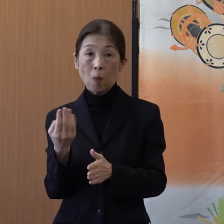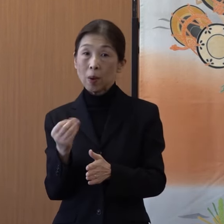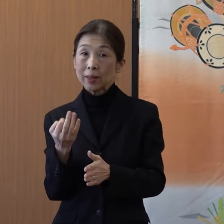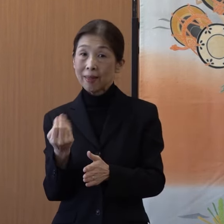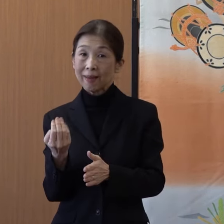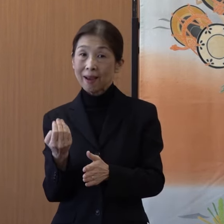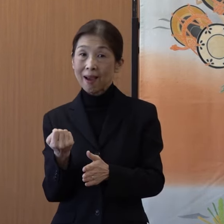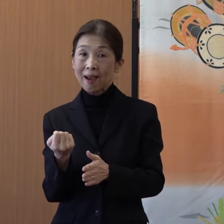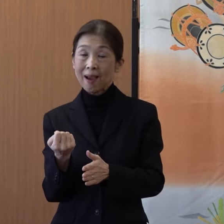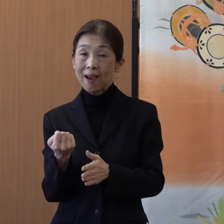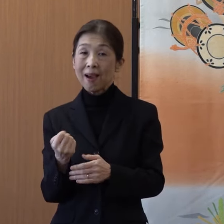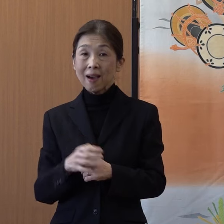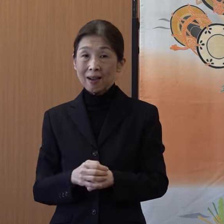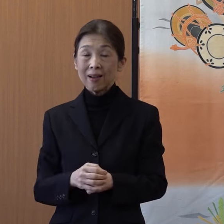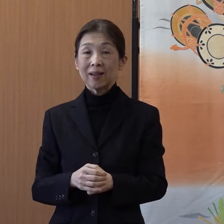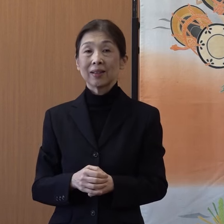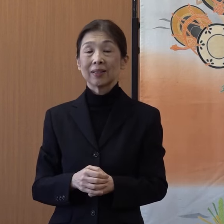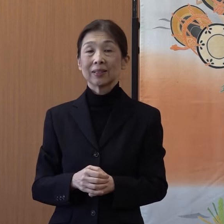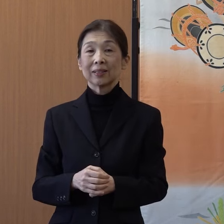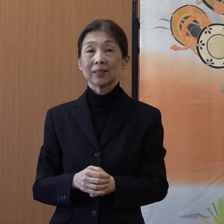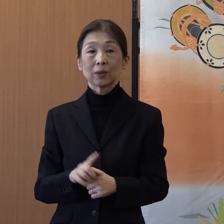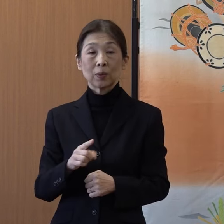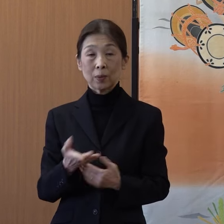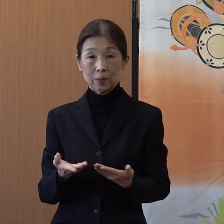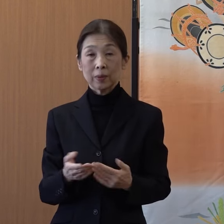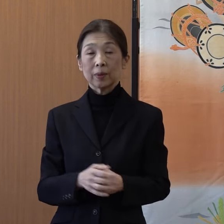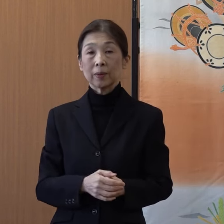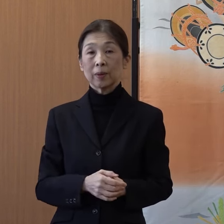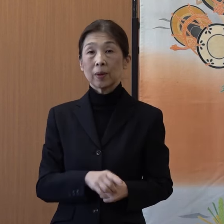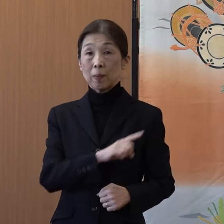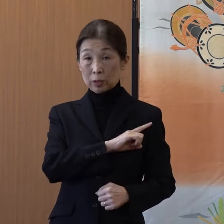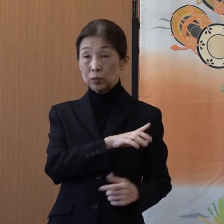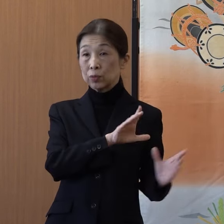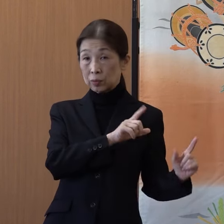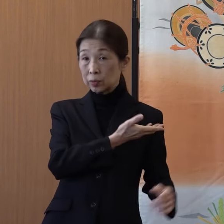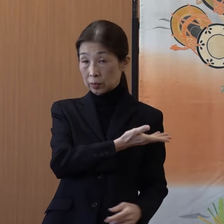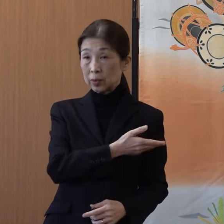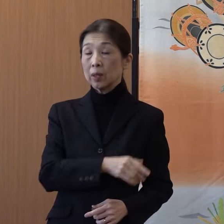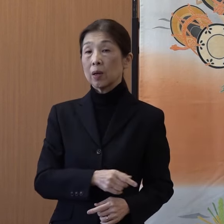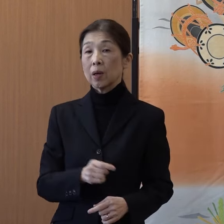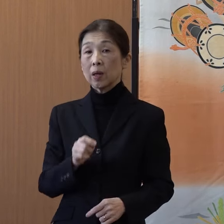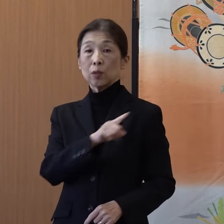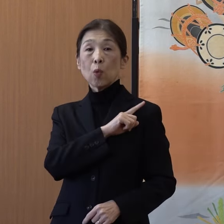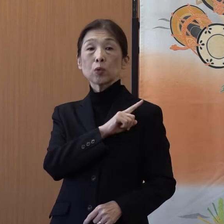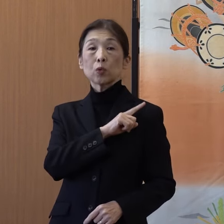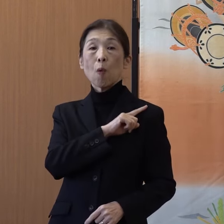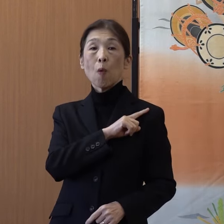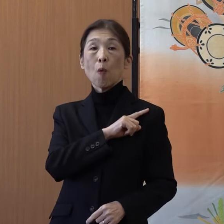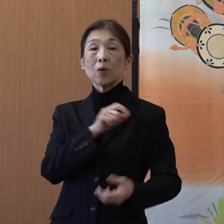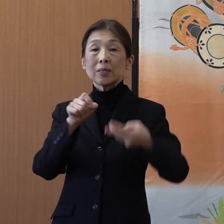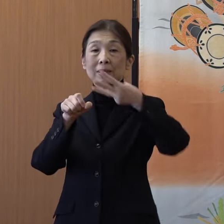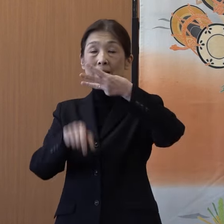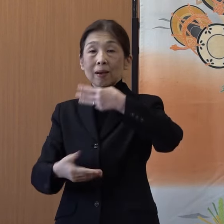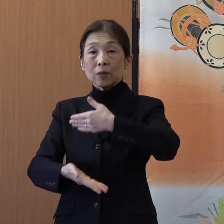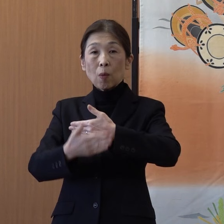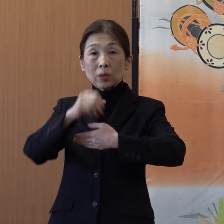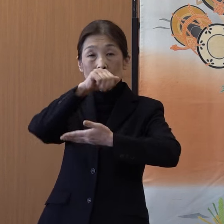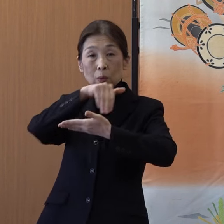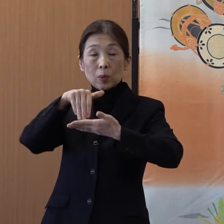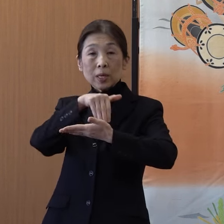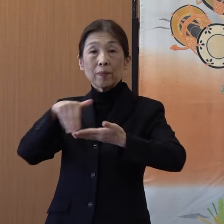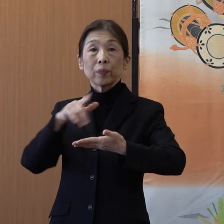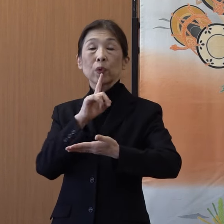と規模感がよくわからなくてすみません。 当初の、3月補正で組んだ予算とし